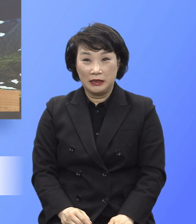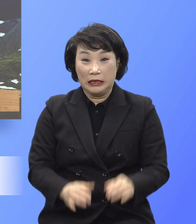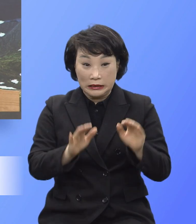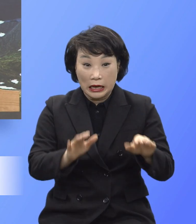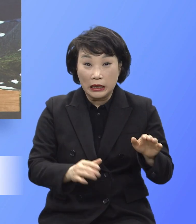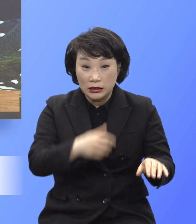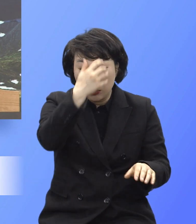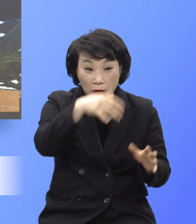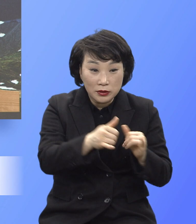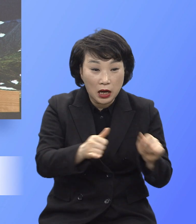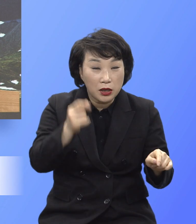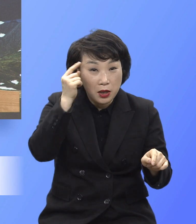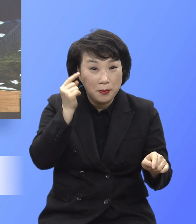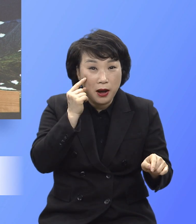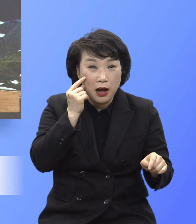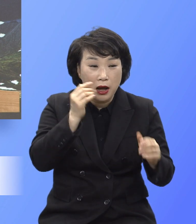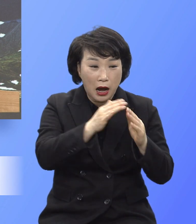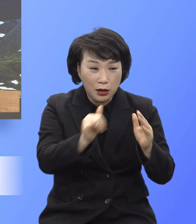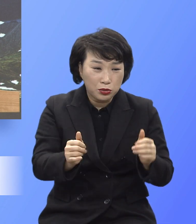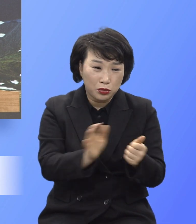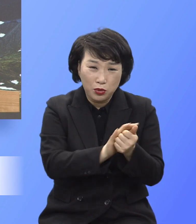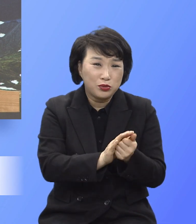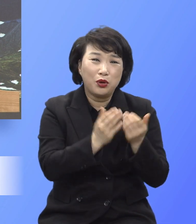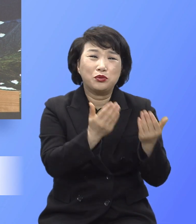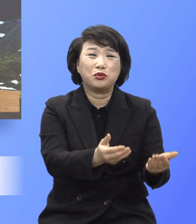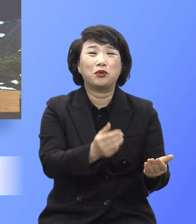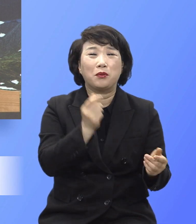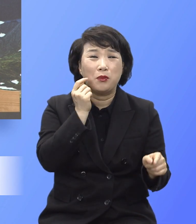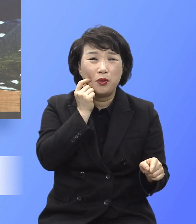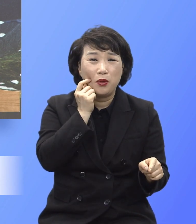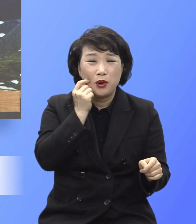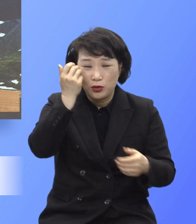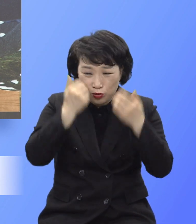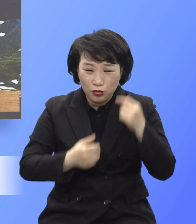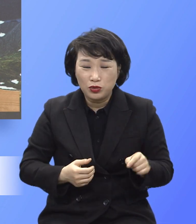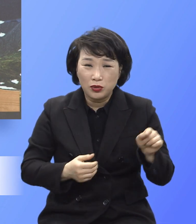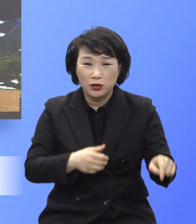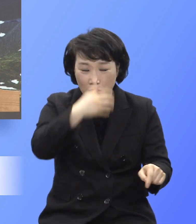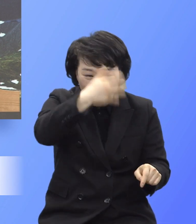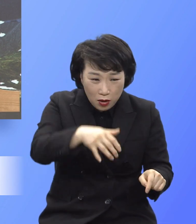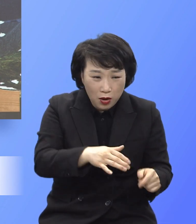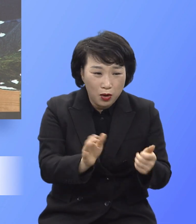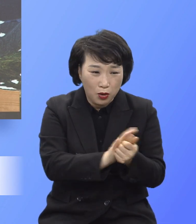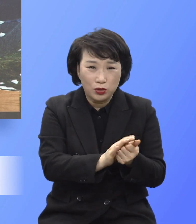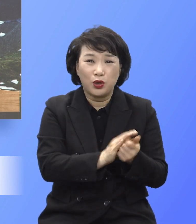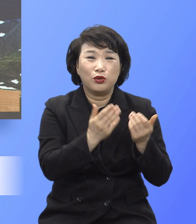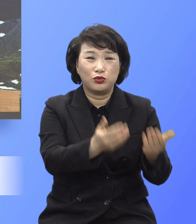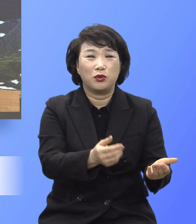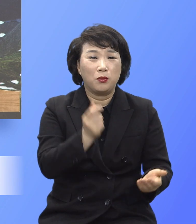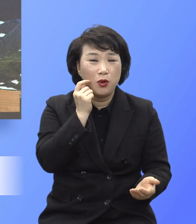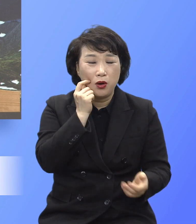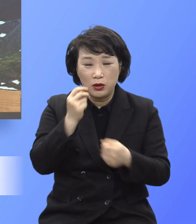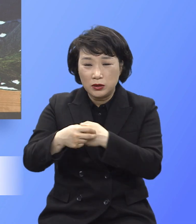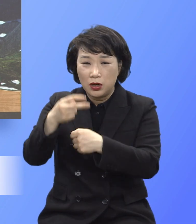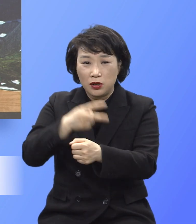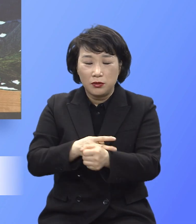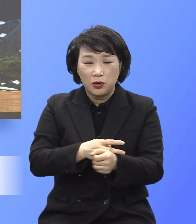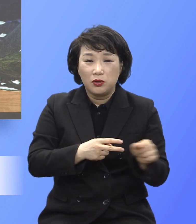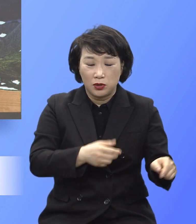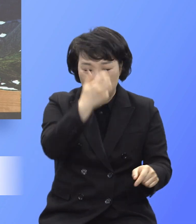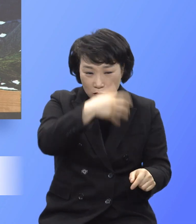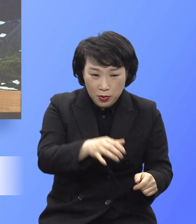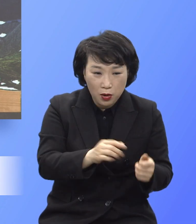가족도 고칠 수 없고 어떤 누구도 고칠 수 없고 의사도 고칠 수